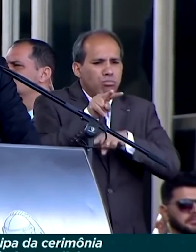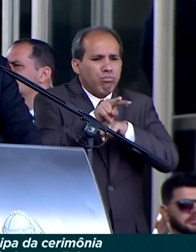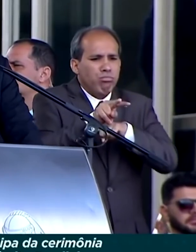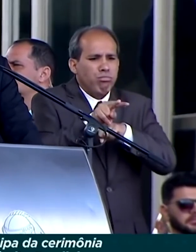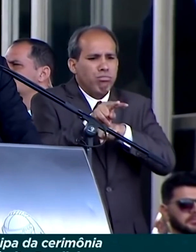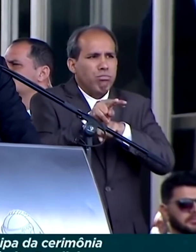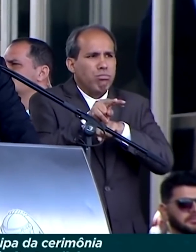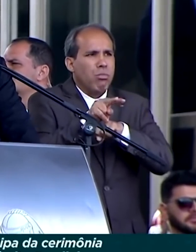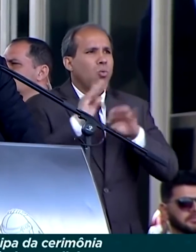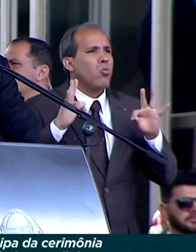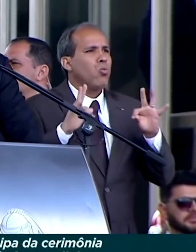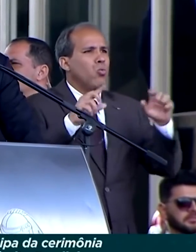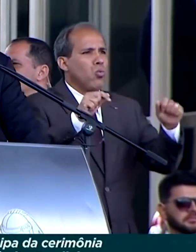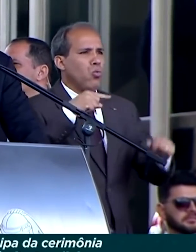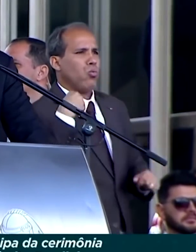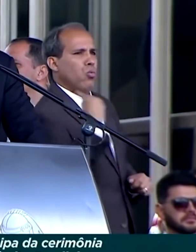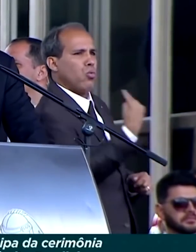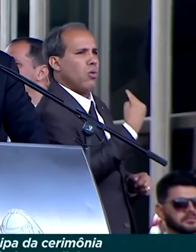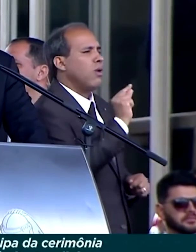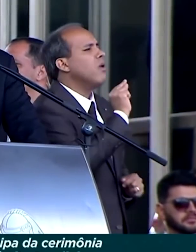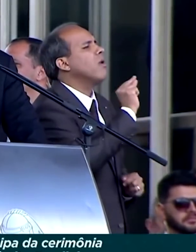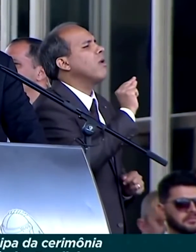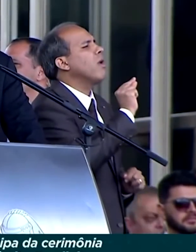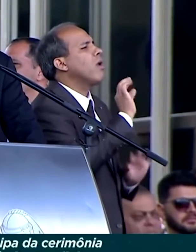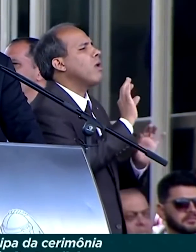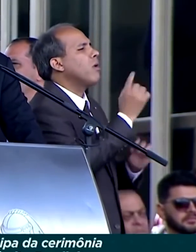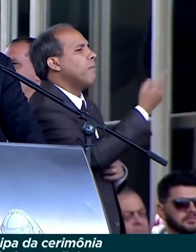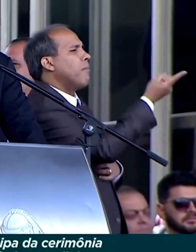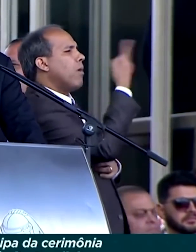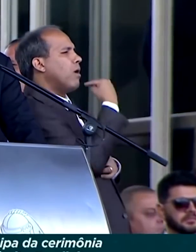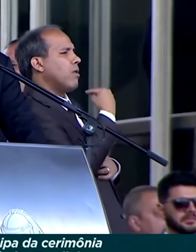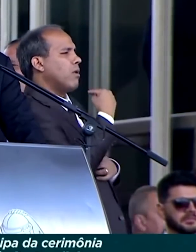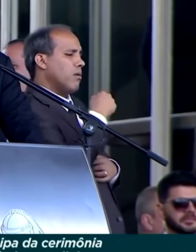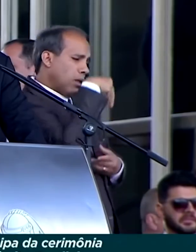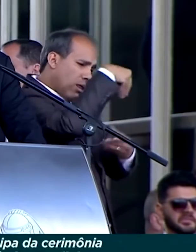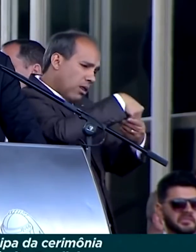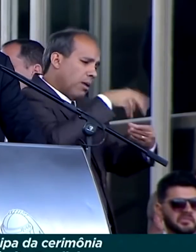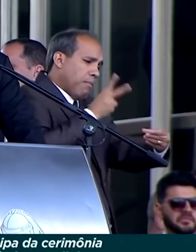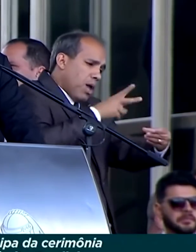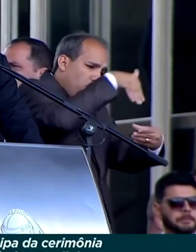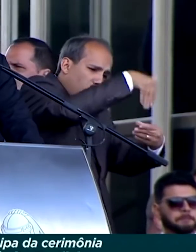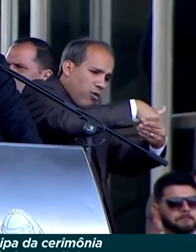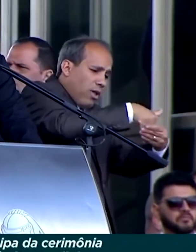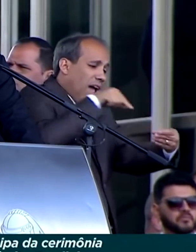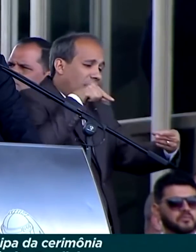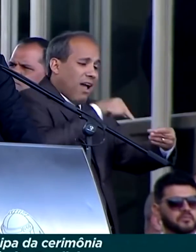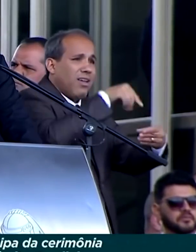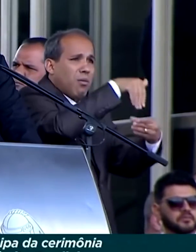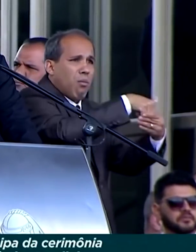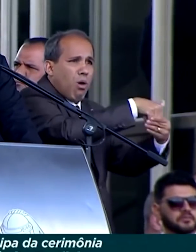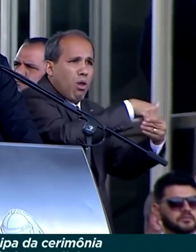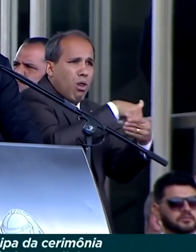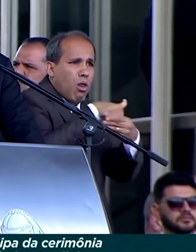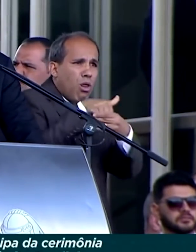nós. E quem dá o norte para nós são as urnas, que ali